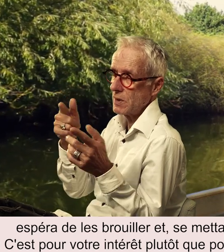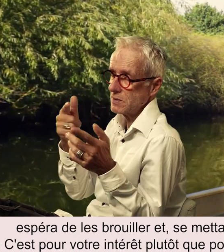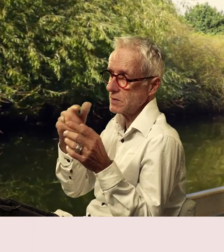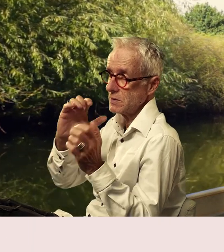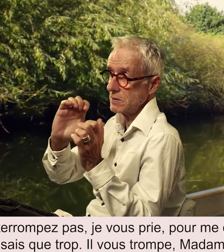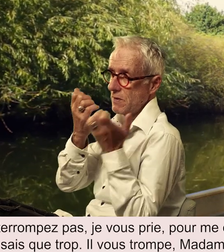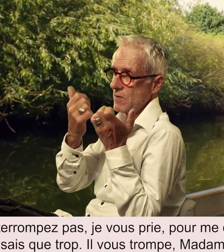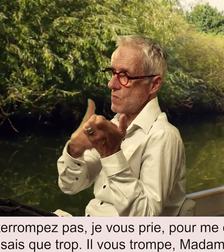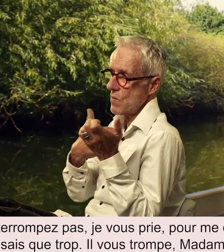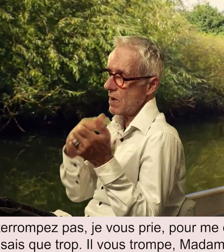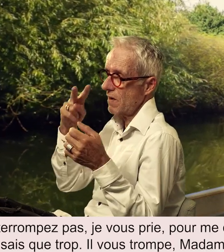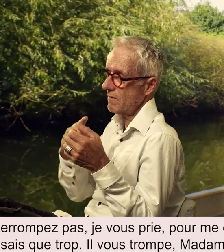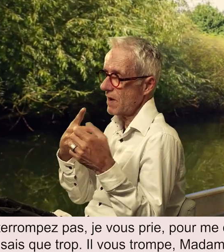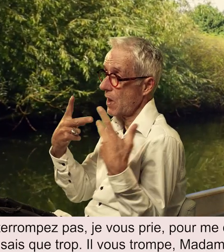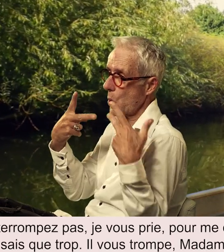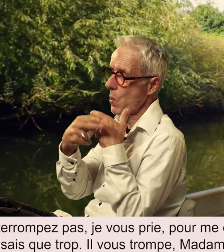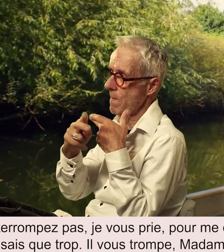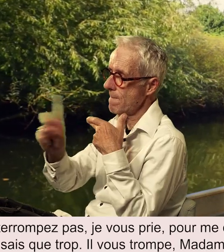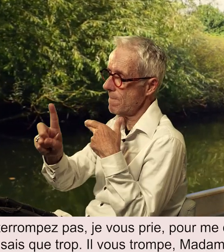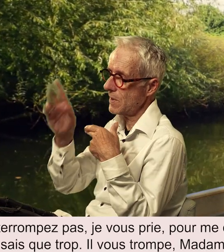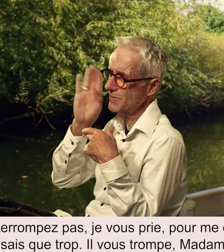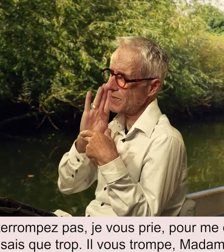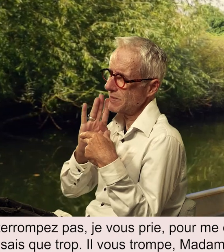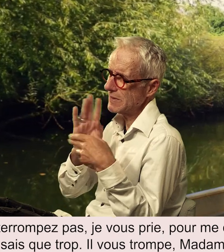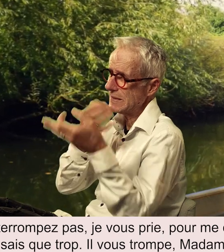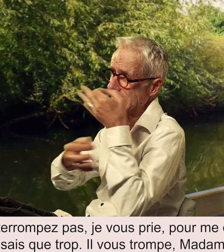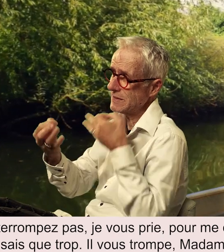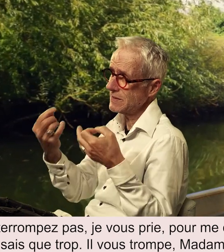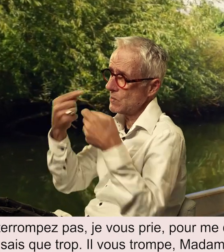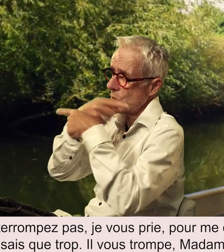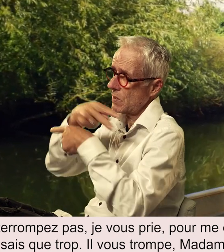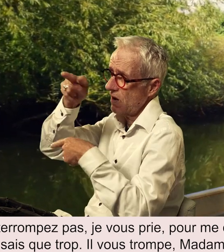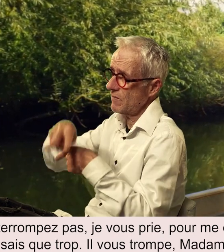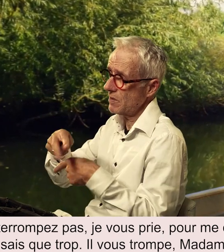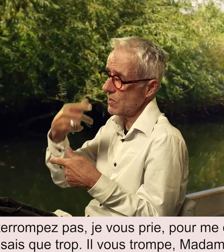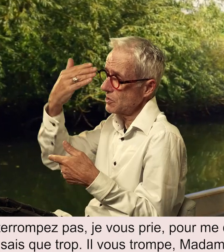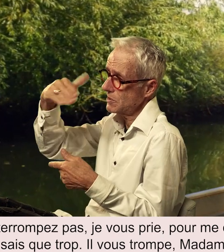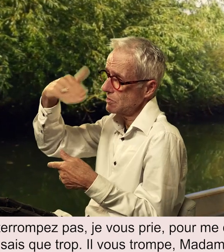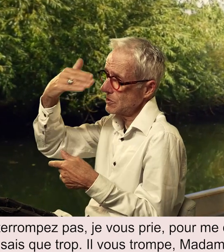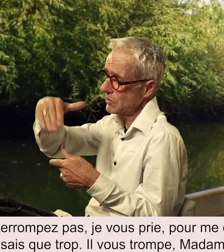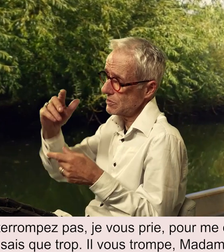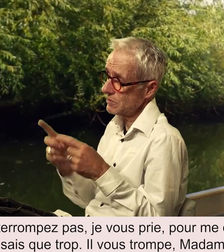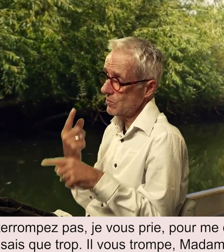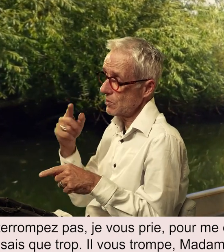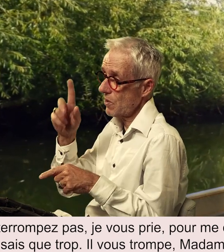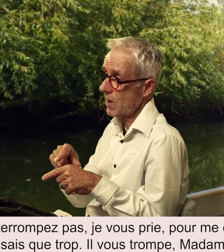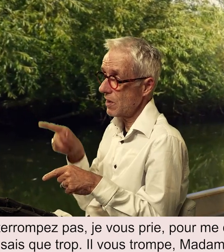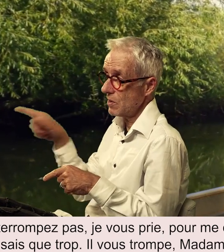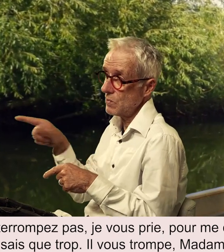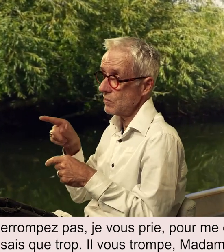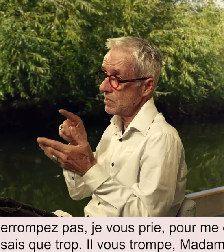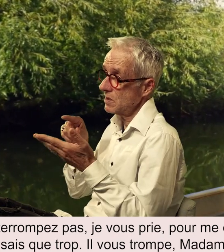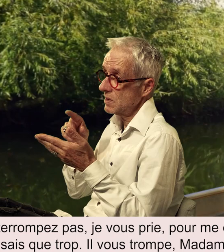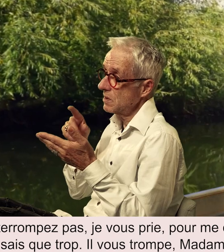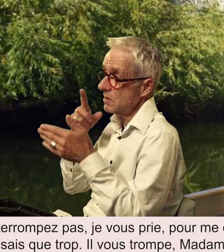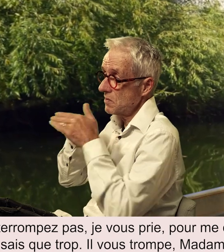préjudice. Ne m'interrompez pas, je vous prie, pour me dire le contraire d'une vérité que je ne sais que trop. Il vous trompe,